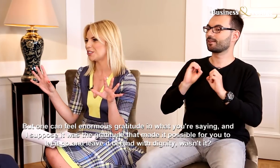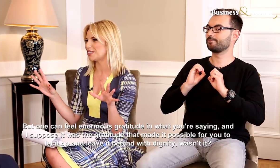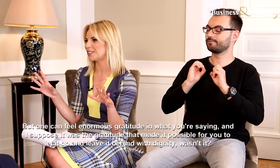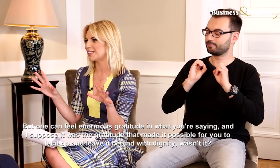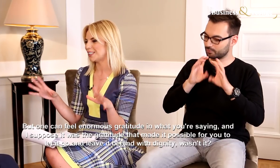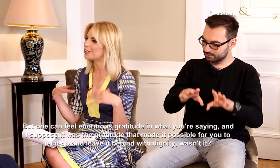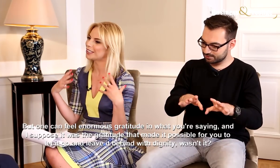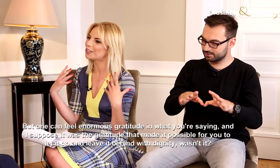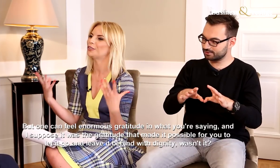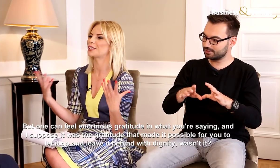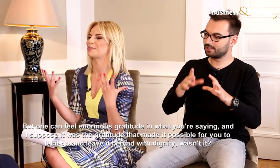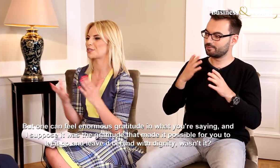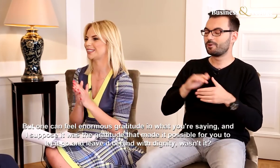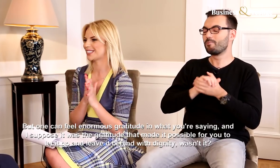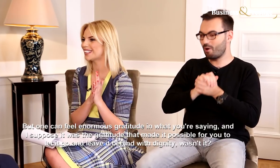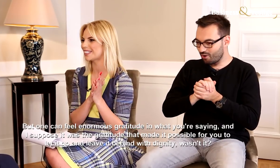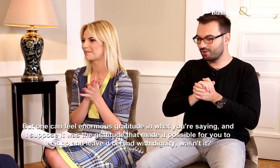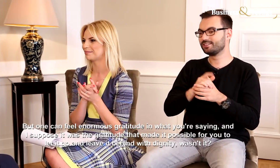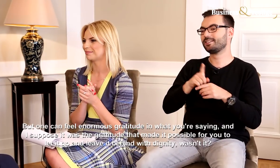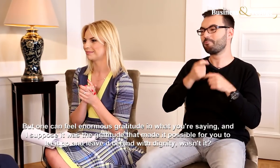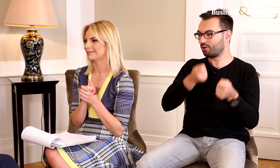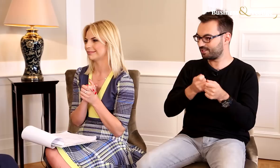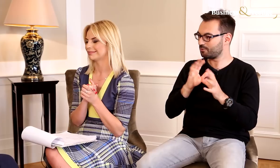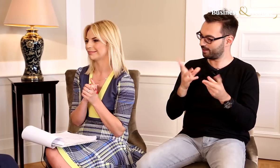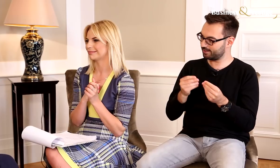odpuścić i właśnie tak godnie się z tym pożegnać, tak?